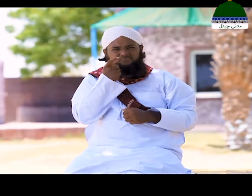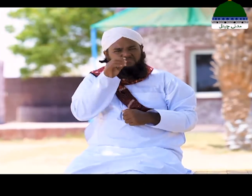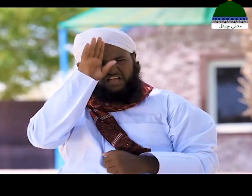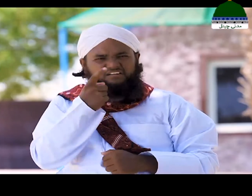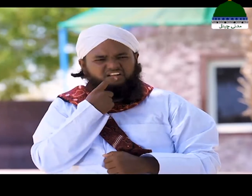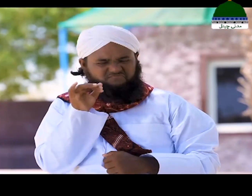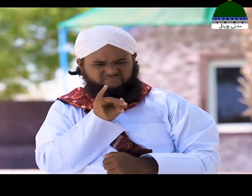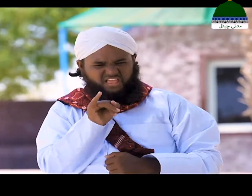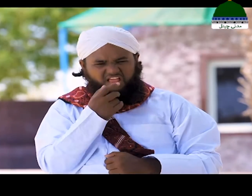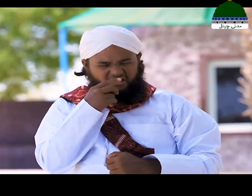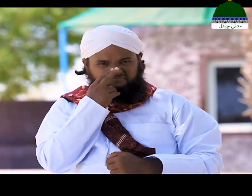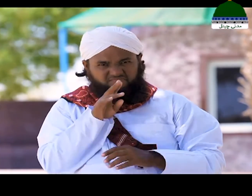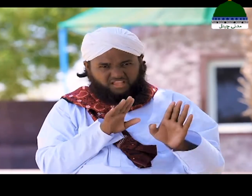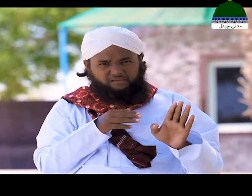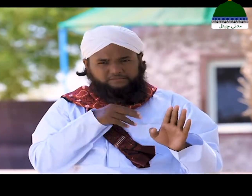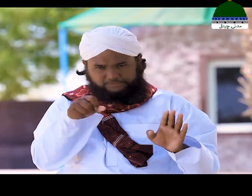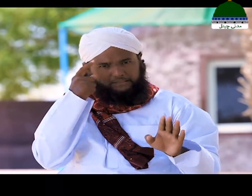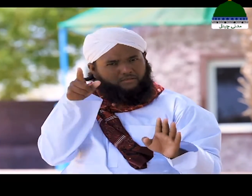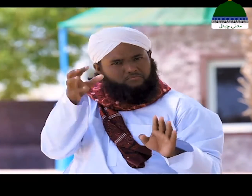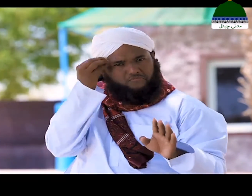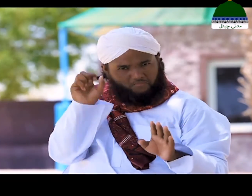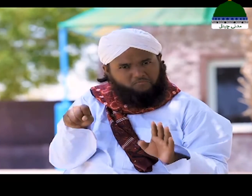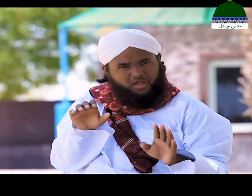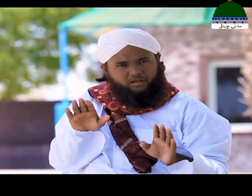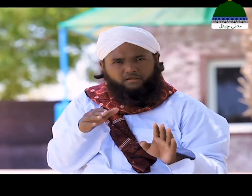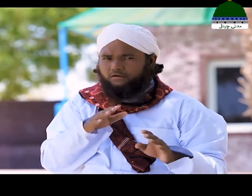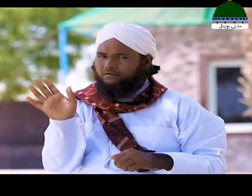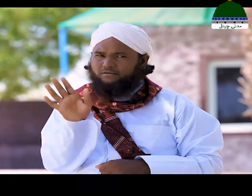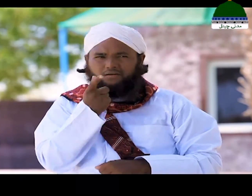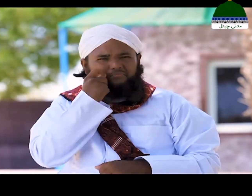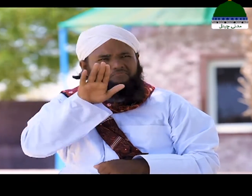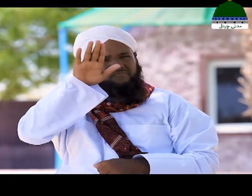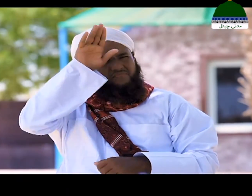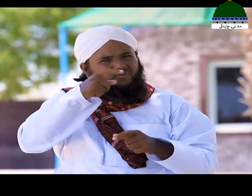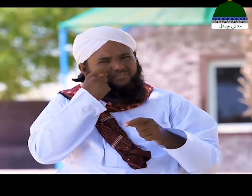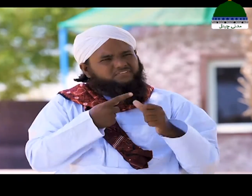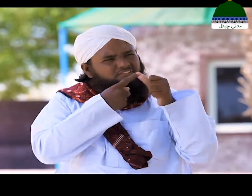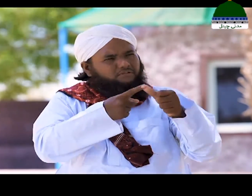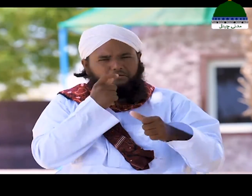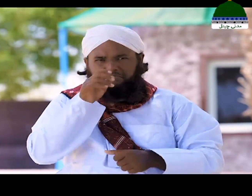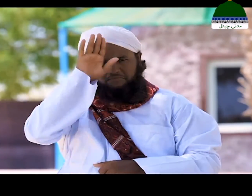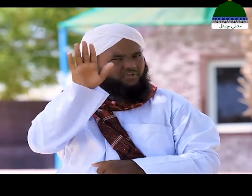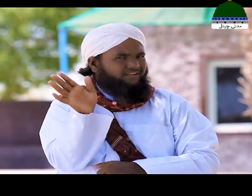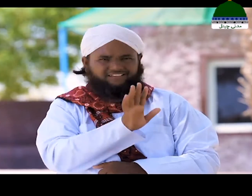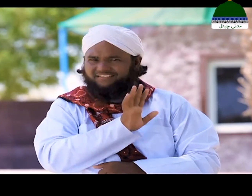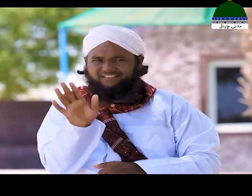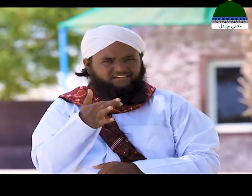ہے، کیا واقعی ایسا ہے؟ اس شخص نے کہا، بادشاہ سلامت، میں نے کبھی بھی آپ کے بارے میں ایسا نہیں سوچا۔ تو بادشاہ نے